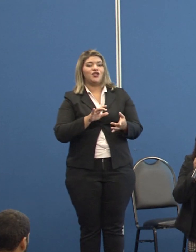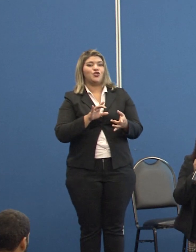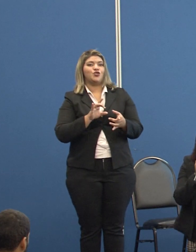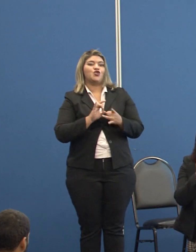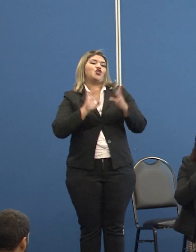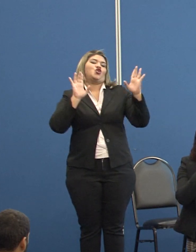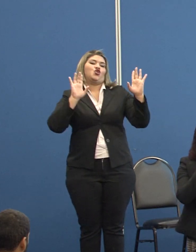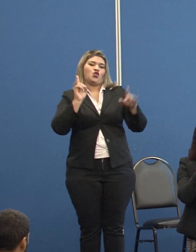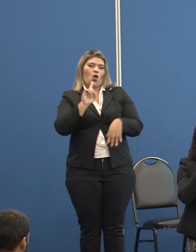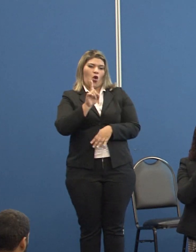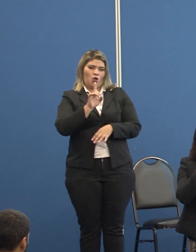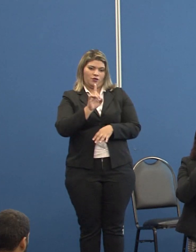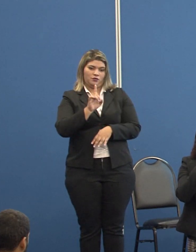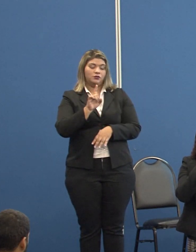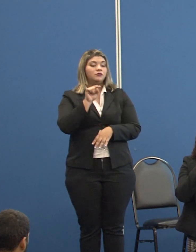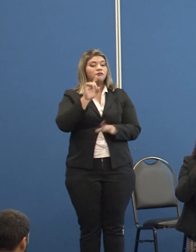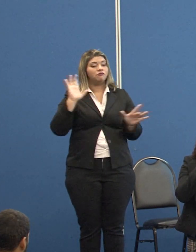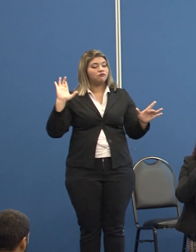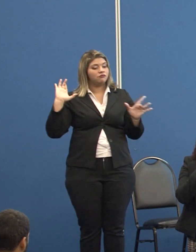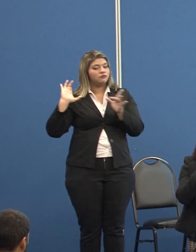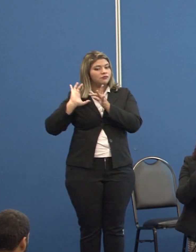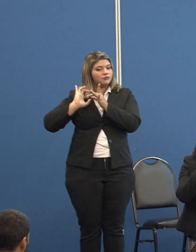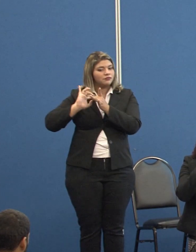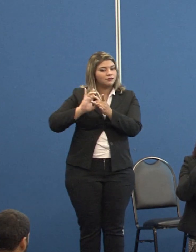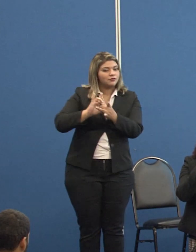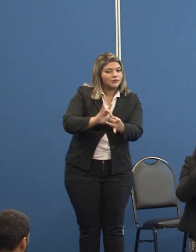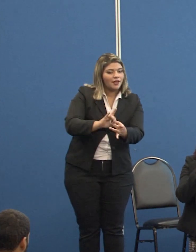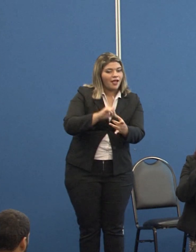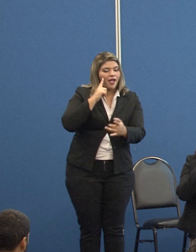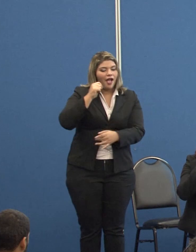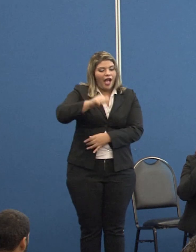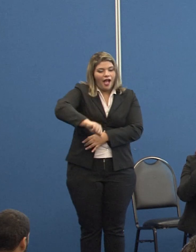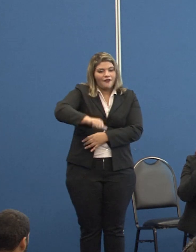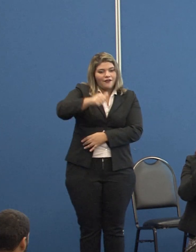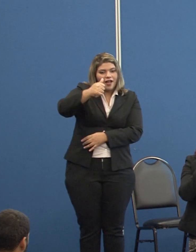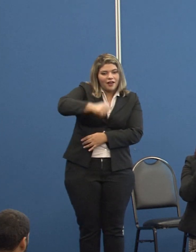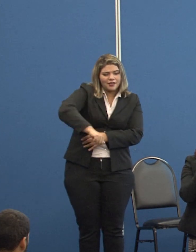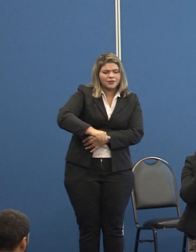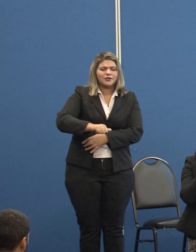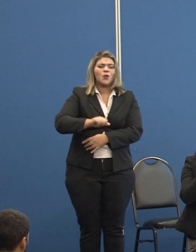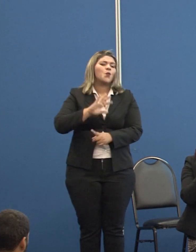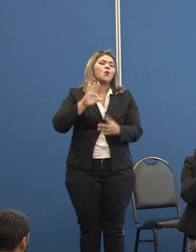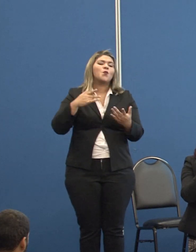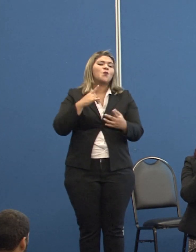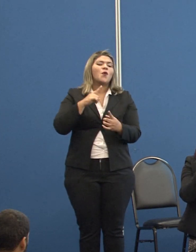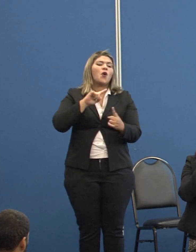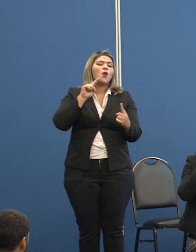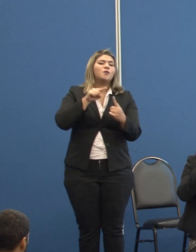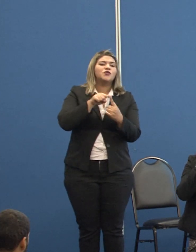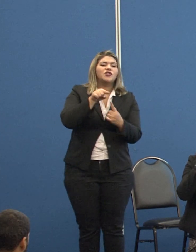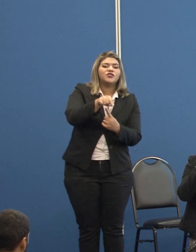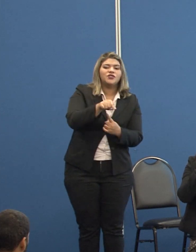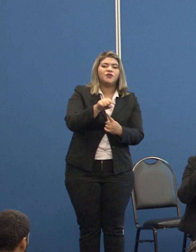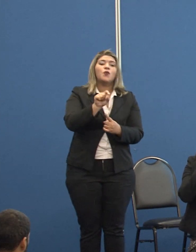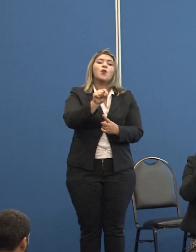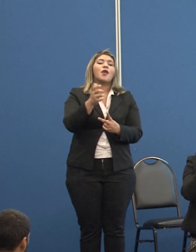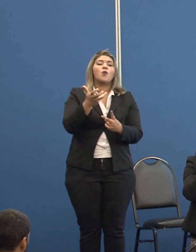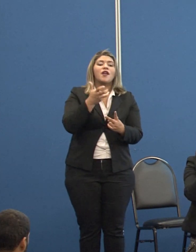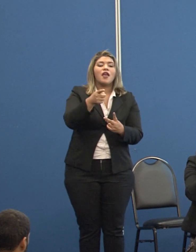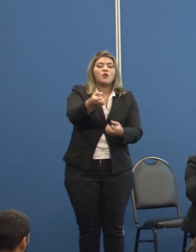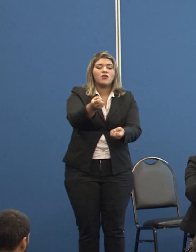uma unidade, pensando sempre na avaliação. O que eu quero de informação? não podemos